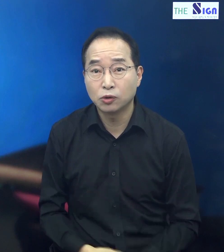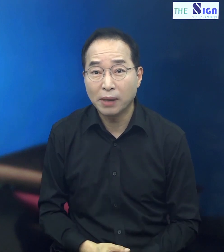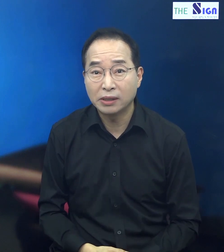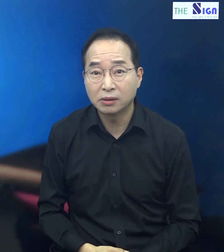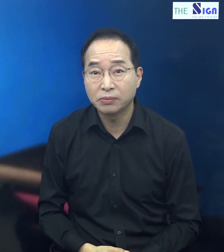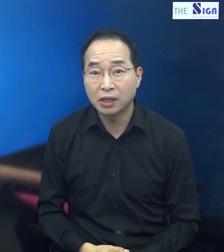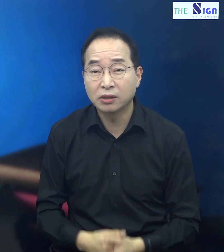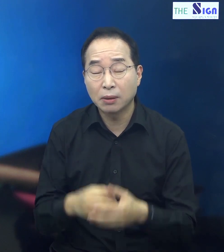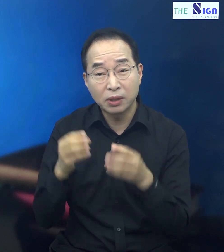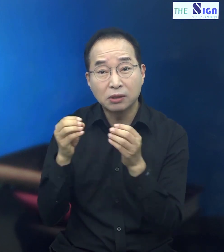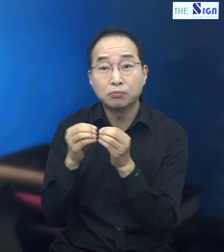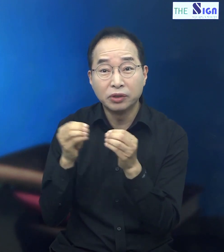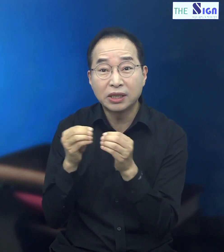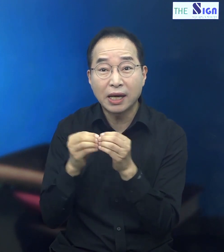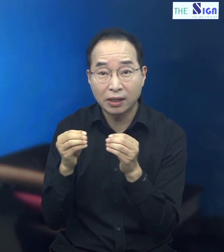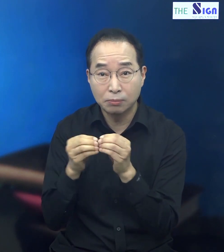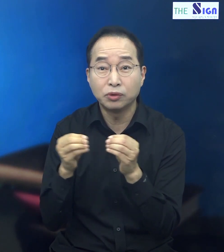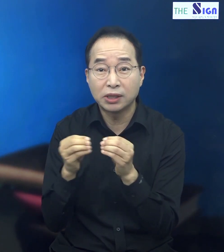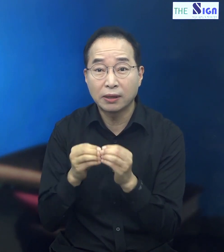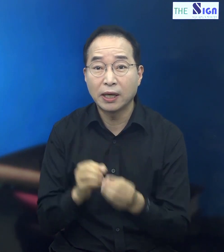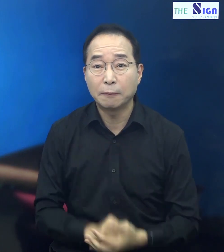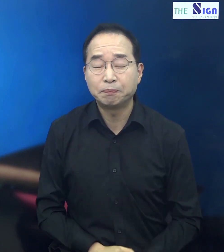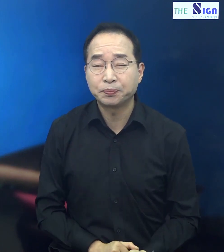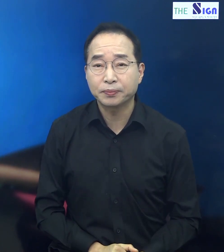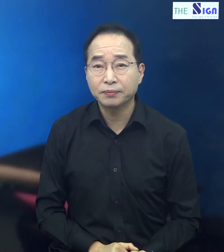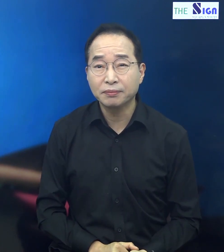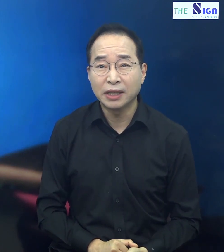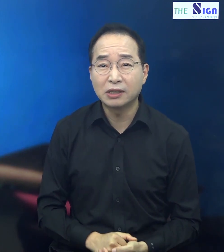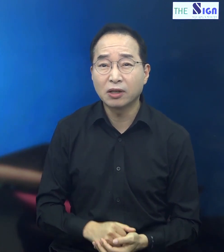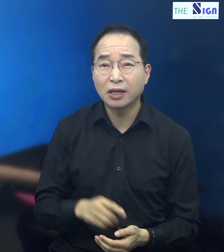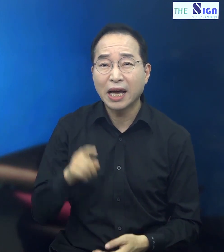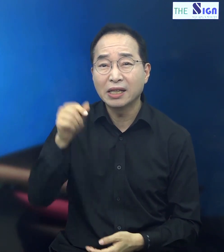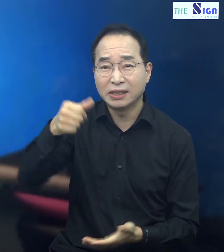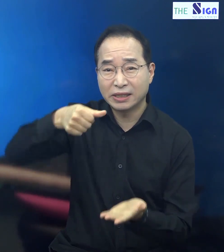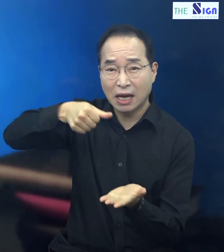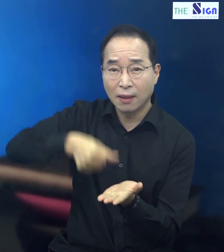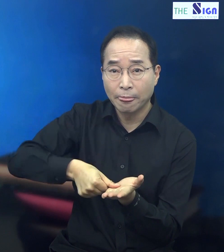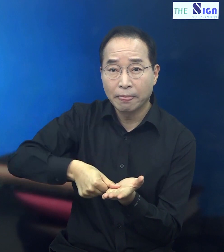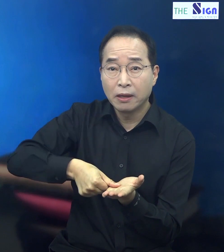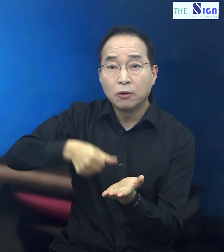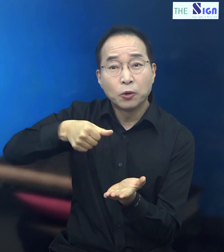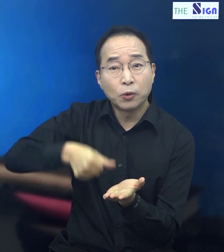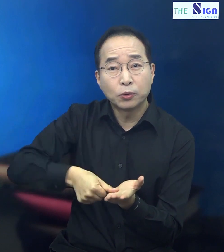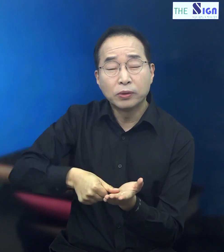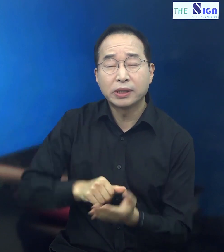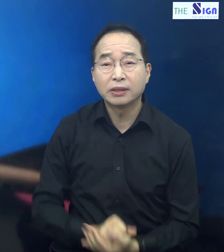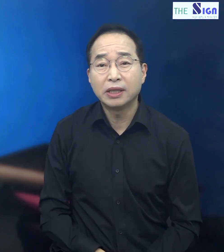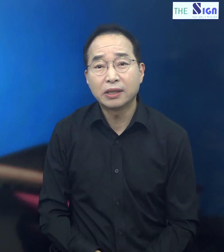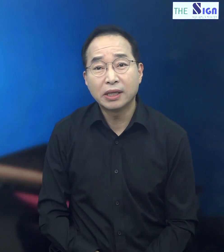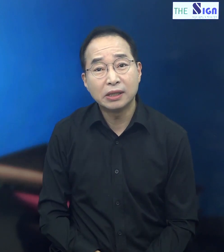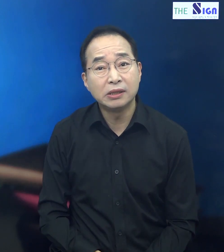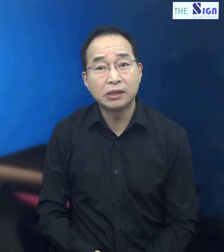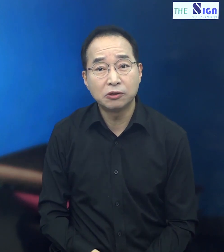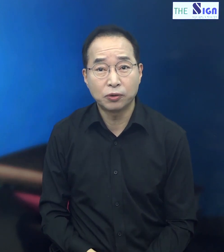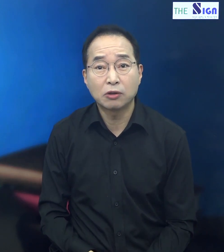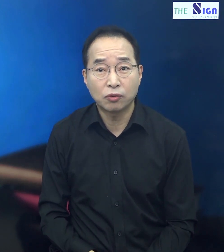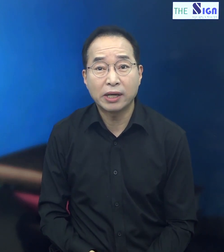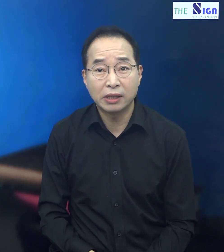많이 씁니다. 그러다 보니까 문자긴 문자인데 예전엔 한 글자. 요 동작은 옛날에 인쇄수라고 관계